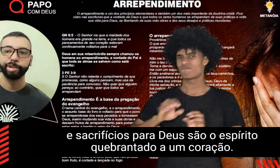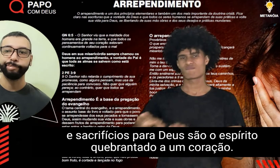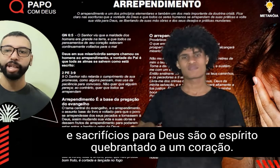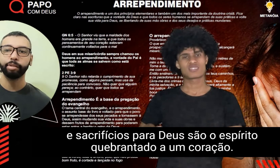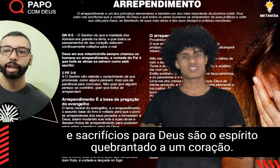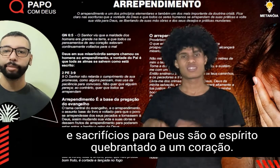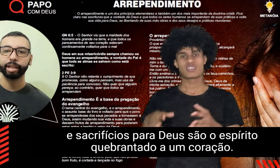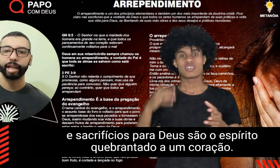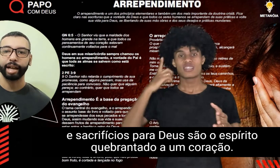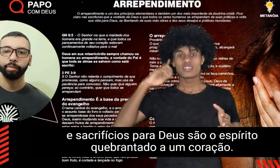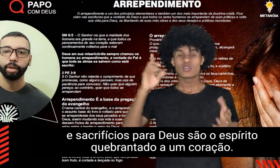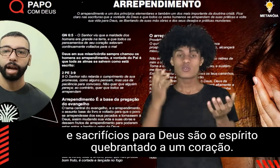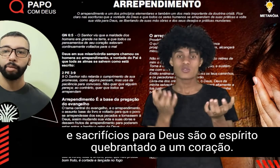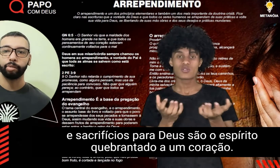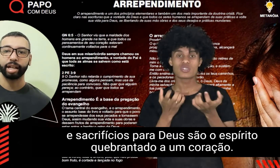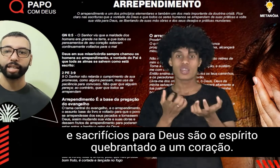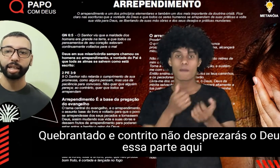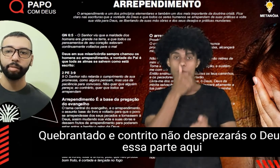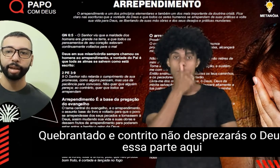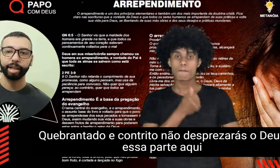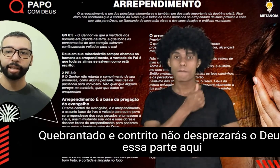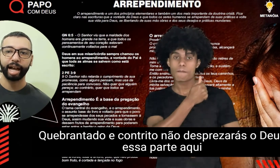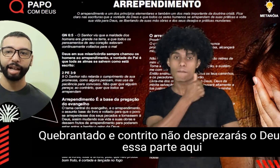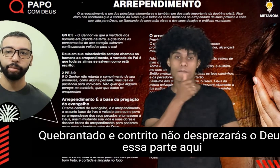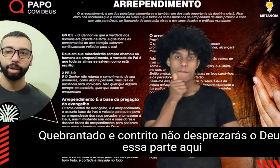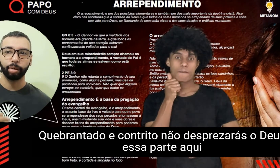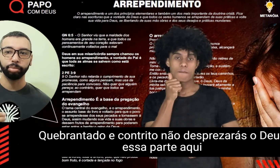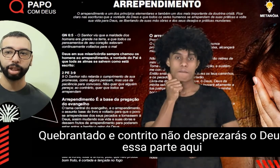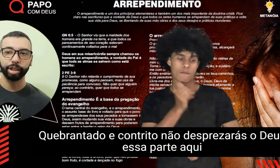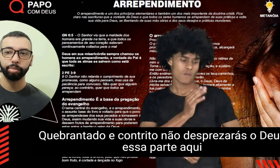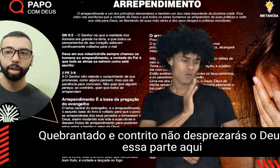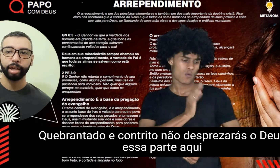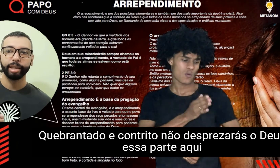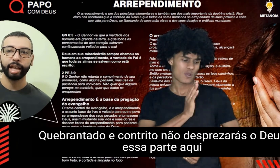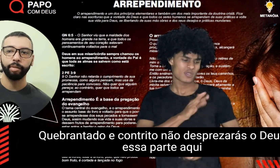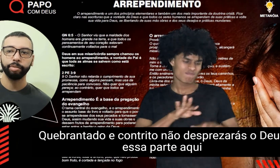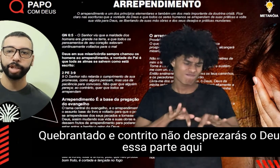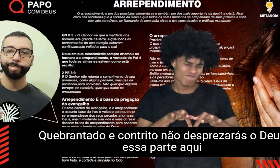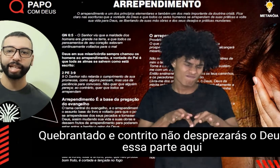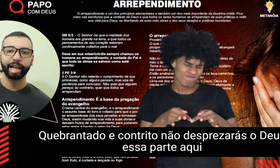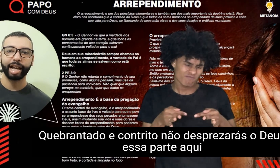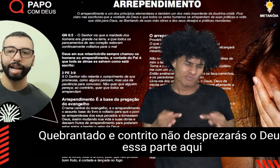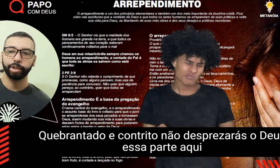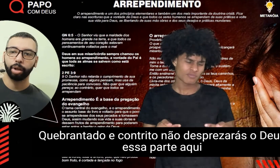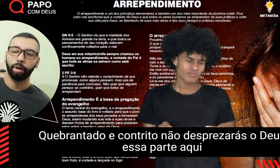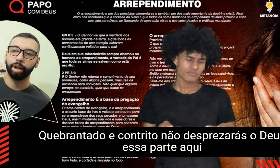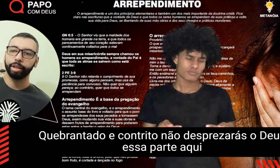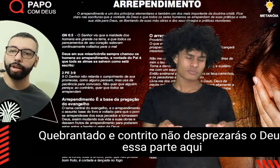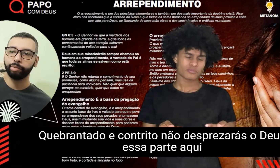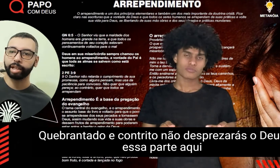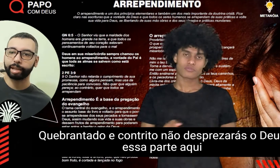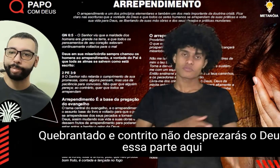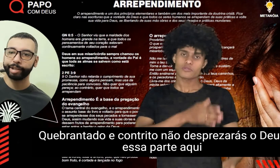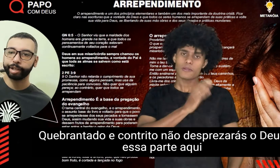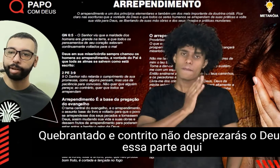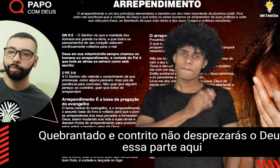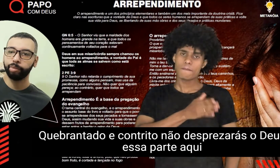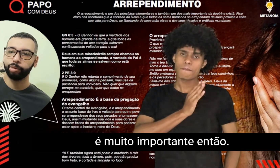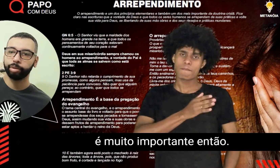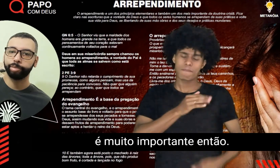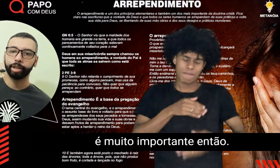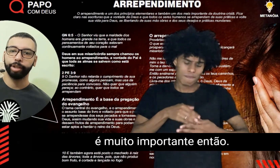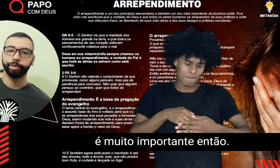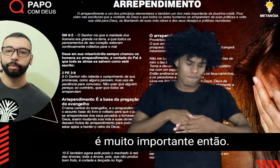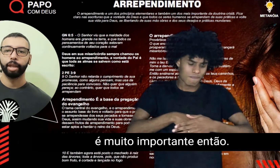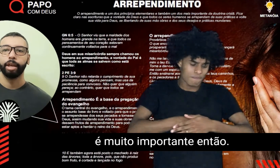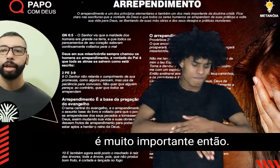são um espírito quebrantado, a um coração quebrantado e contrido não desprezarás, ó Deus. Essa parte aqui é